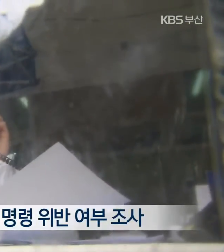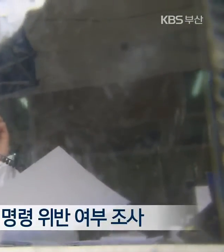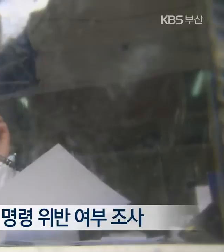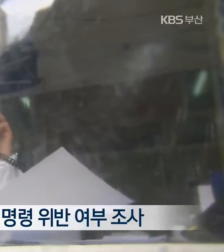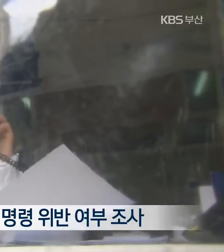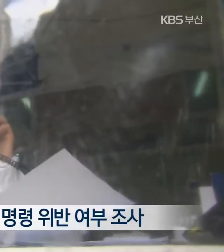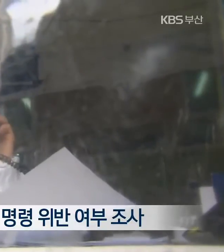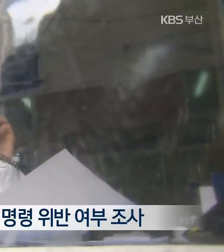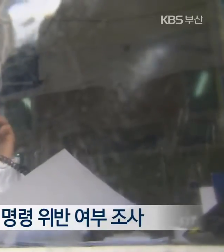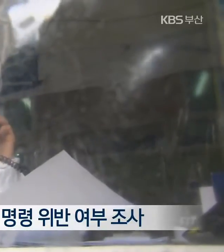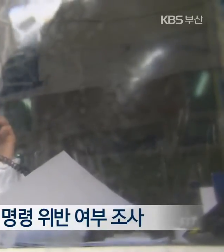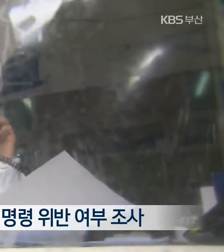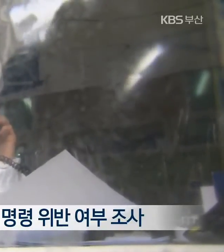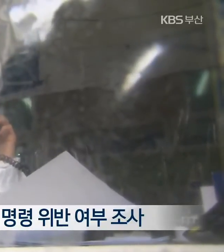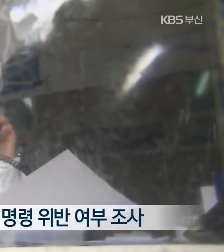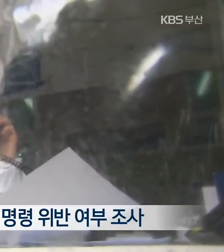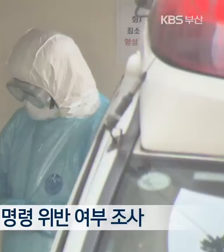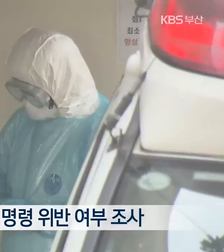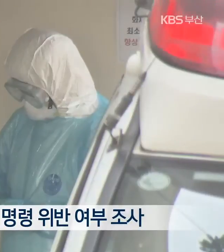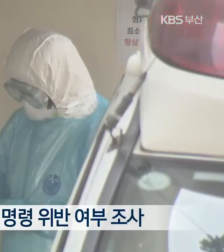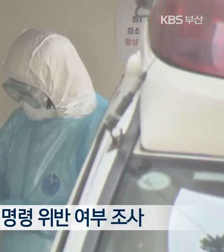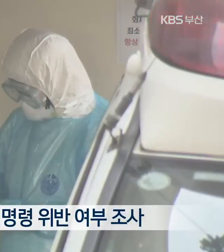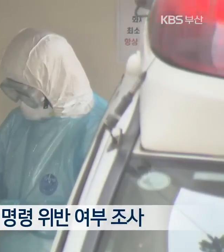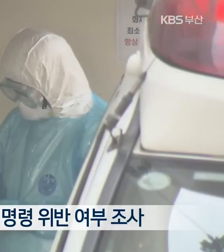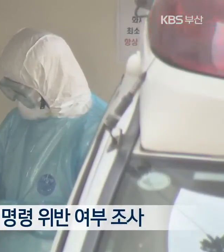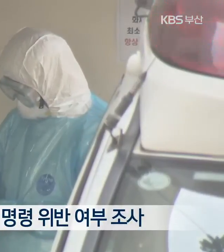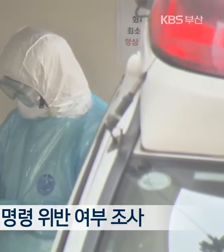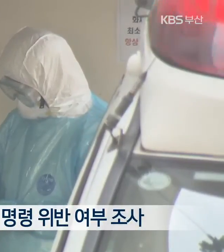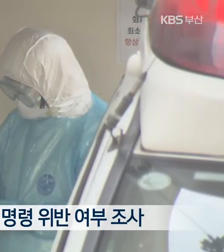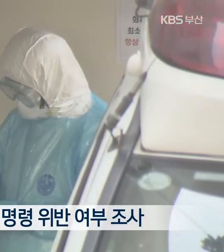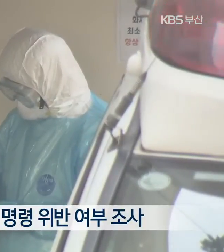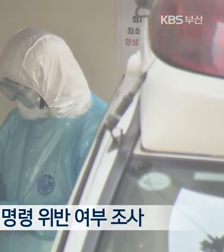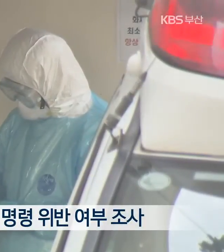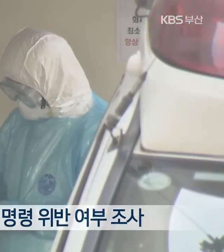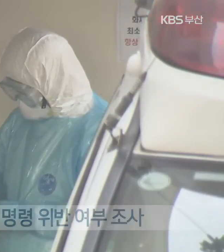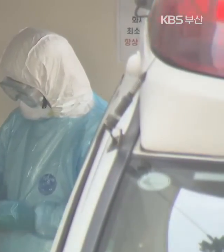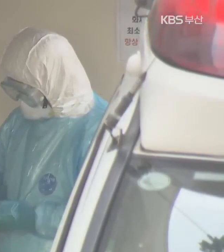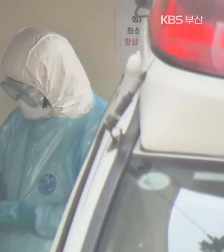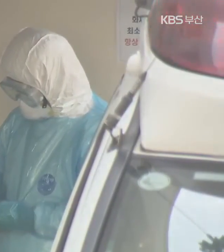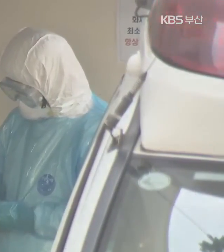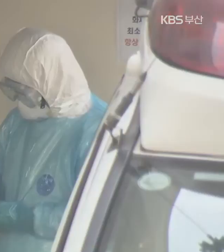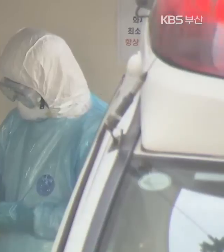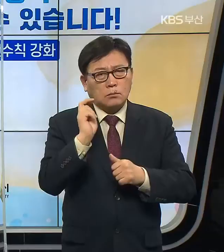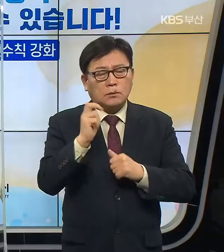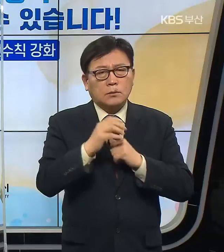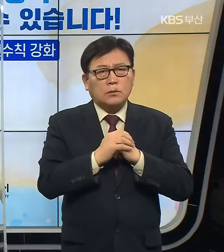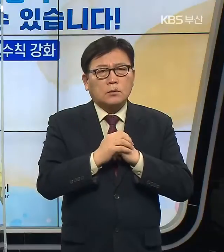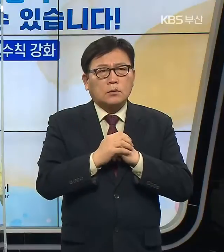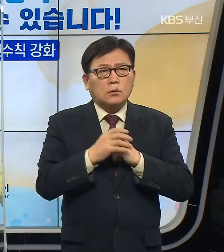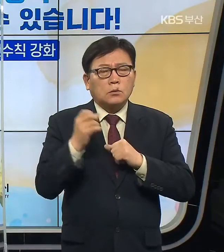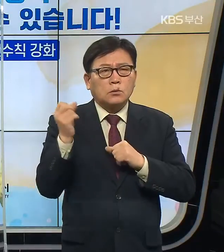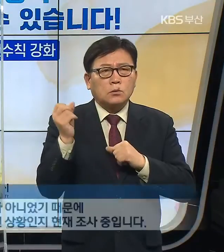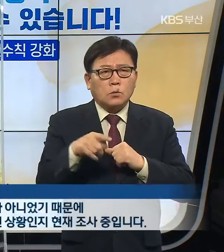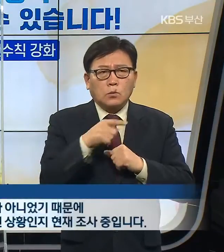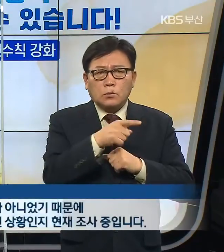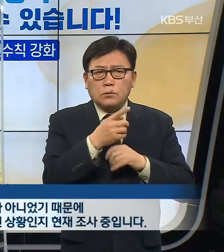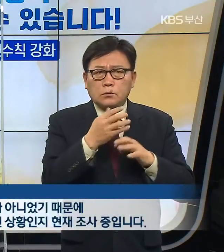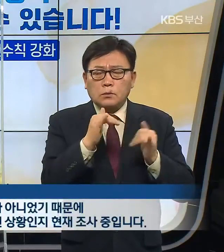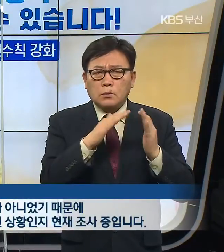조사해 방역수칙을 어겼다고 판단되면 고발이나 행정처분할 방침입니다.